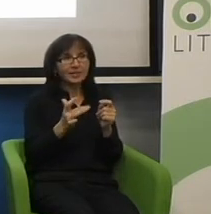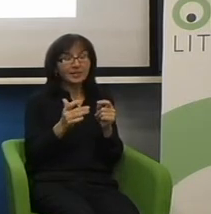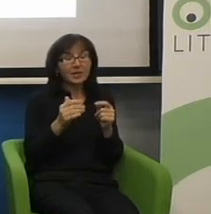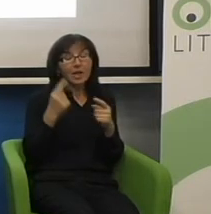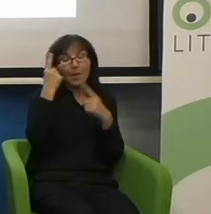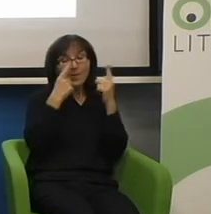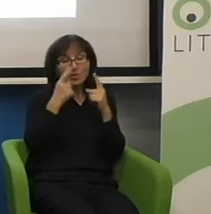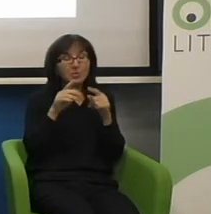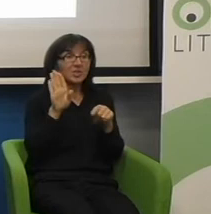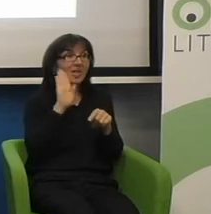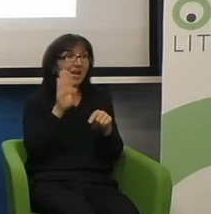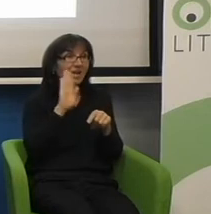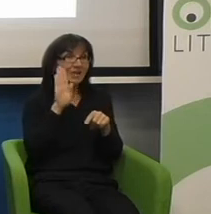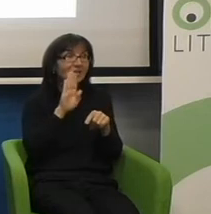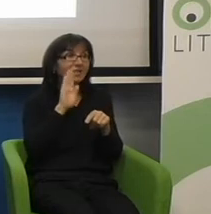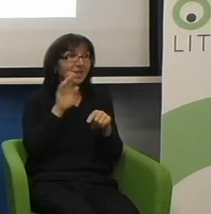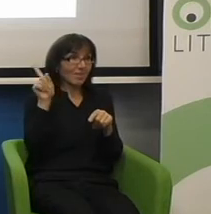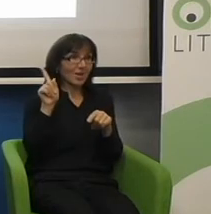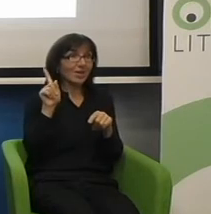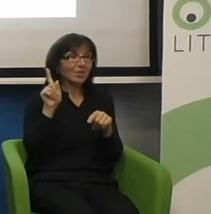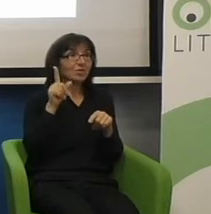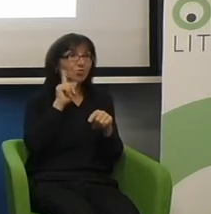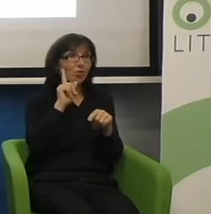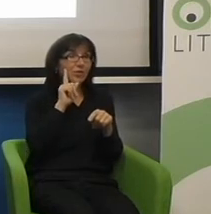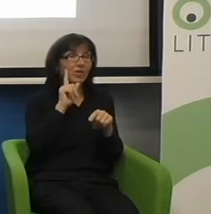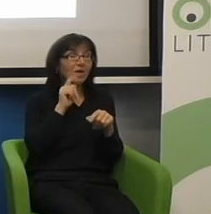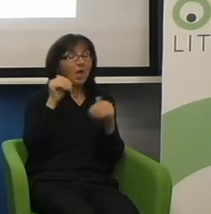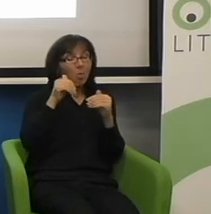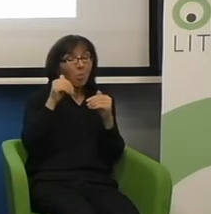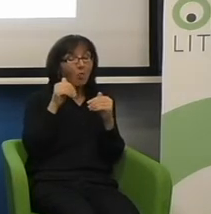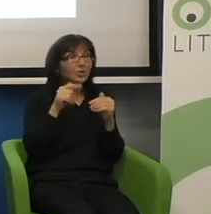też musiała zaciągać wtedy, więc to wszystko jest bardzo poplątane.